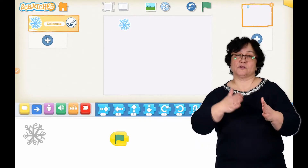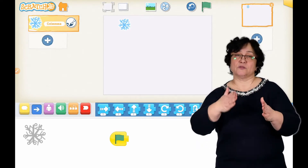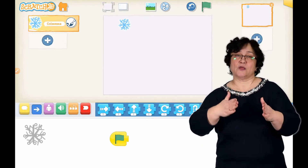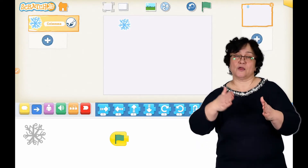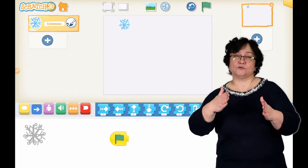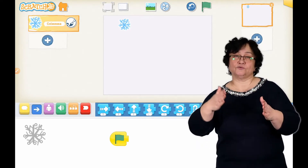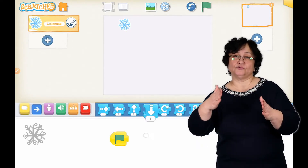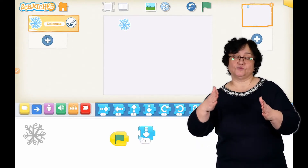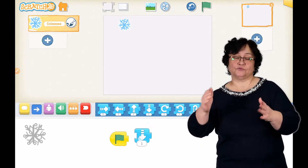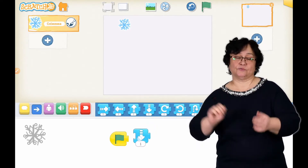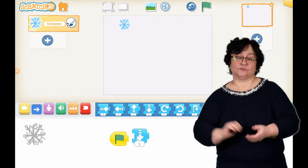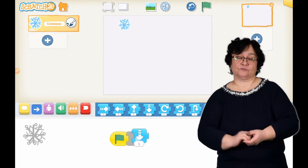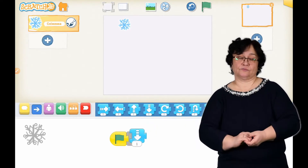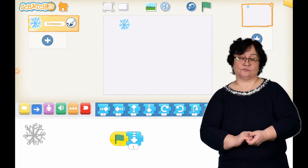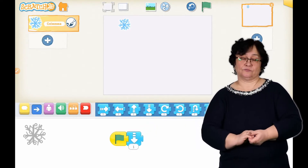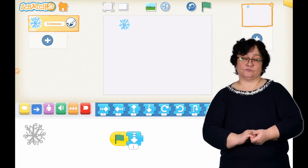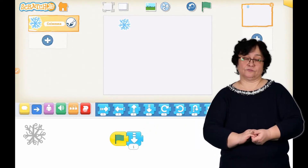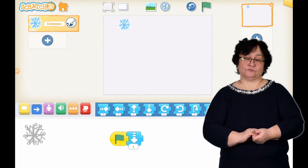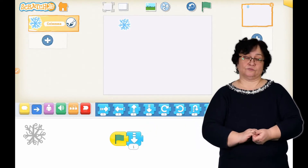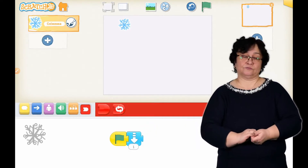безкінечно.